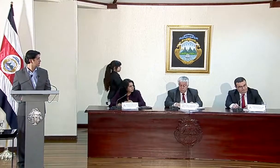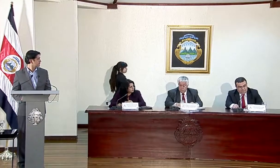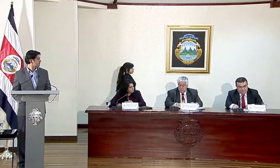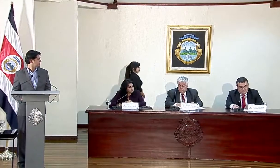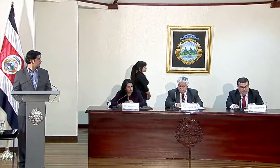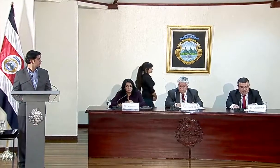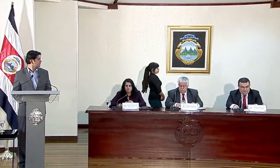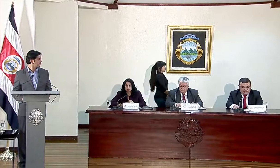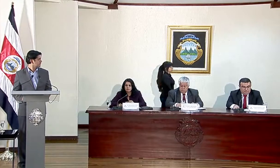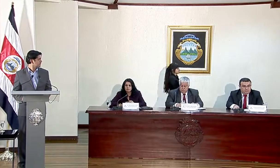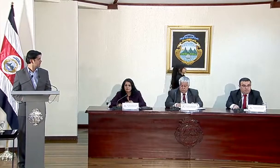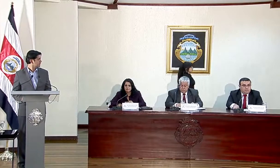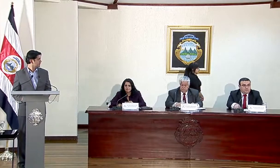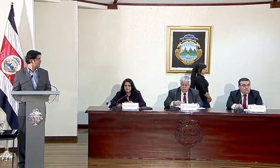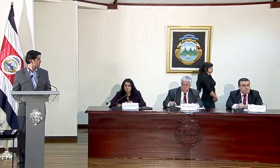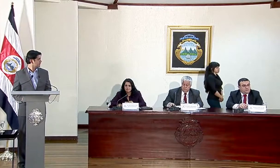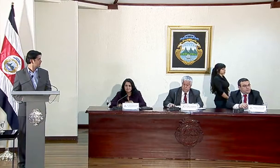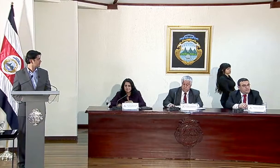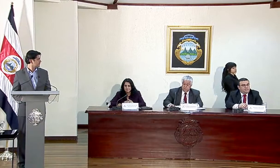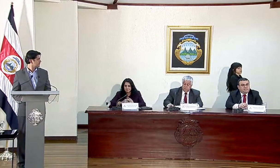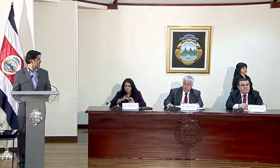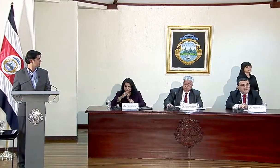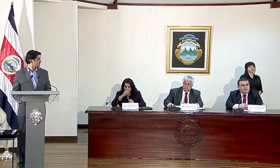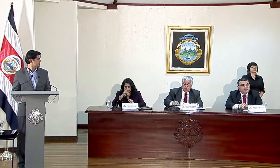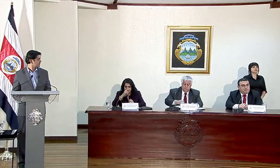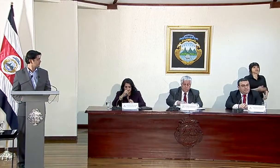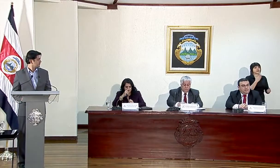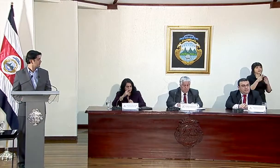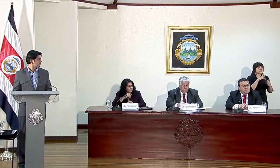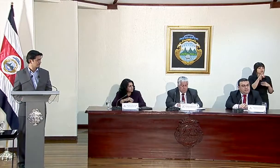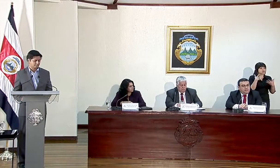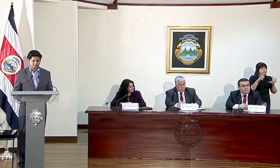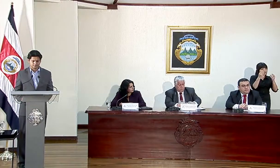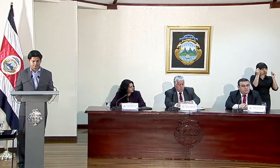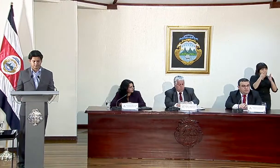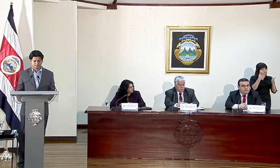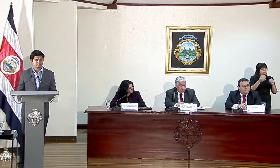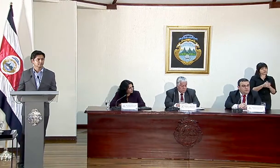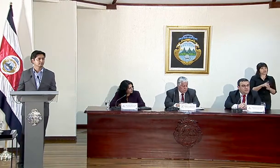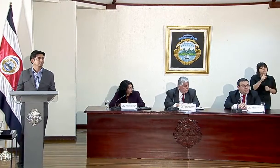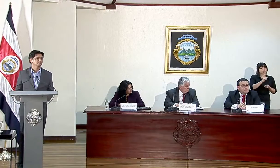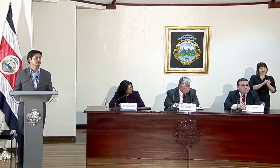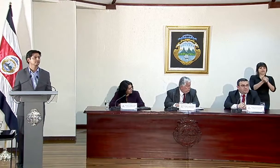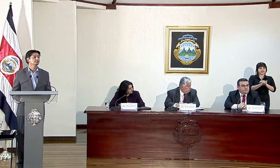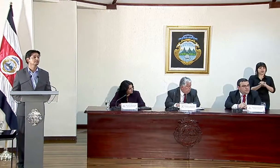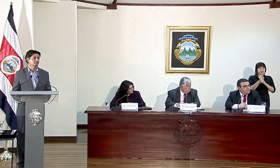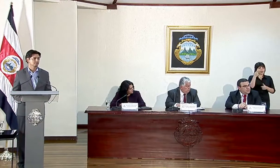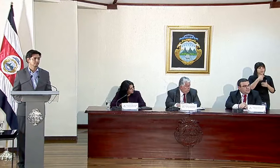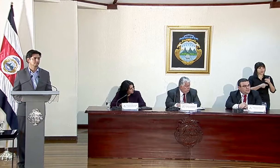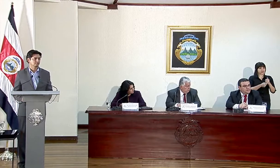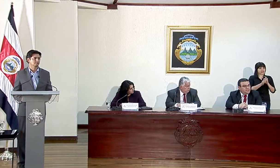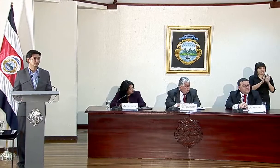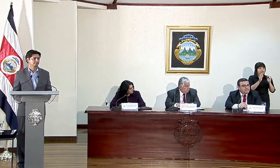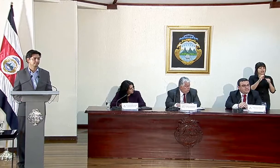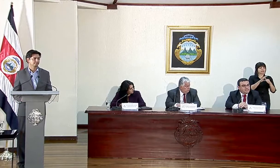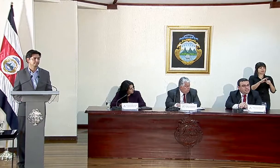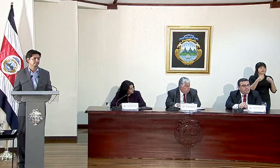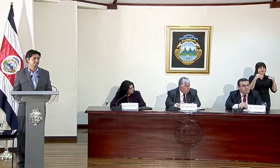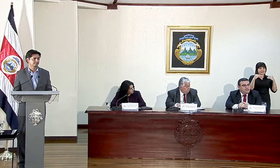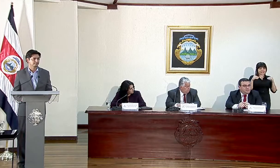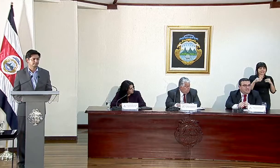Bien, los proyectos, como les decía, es una reforma del impuesto general sobre las